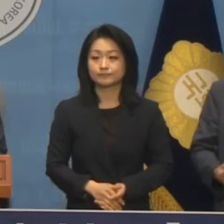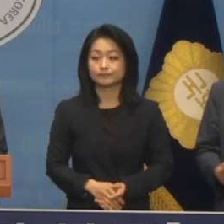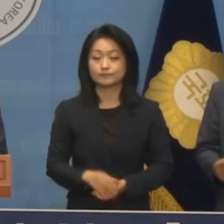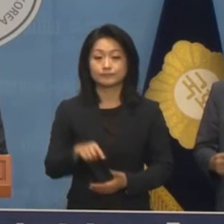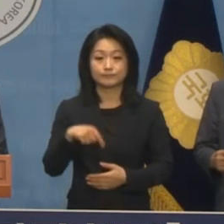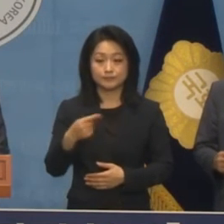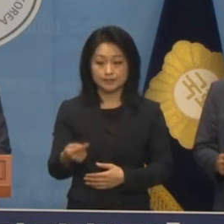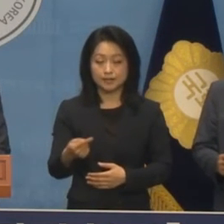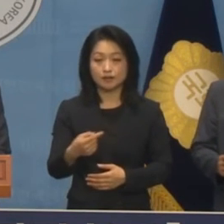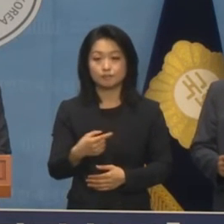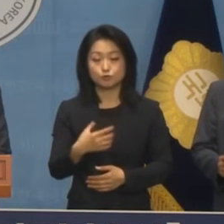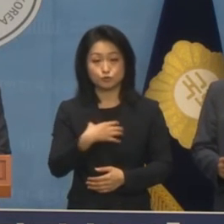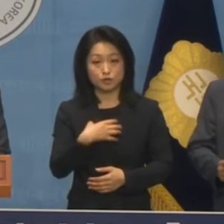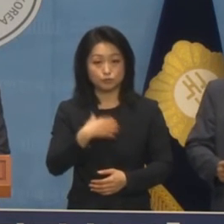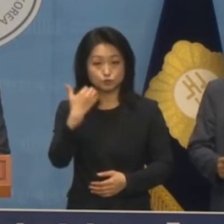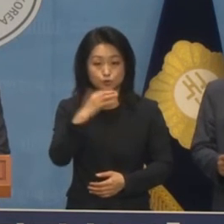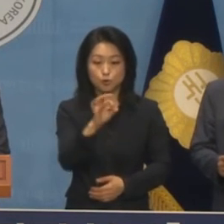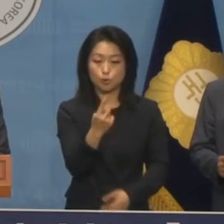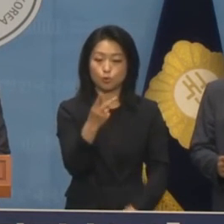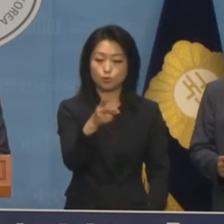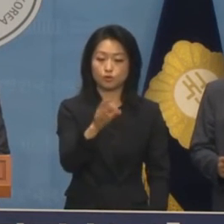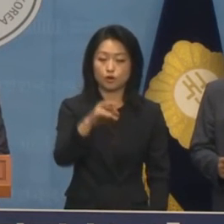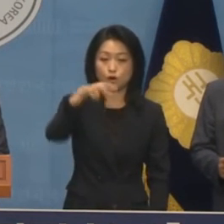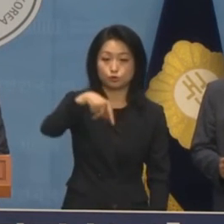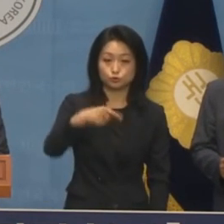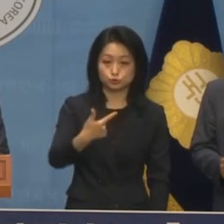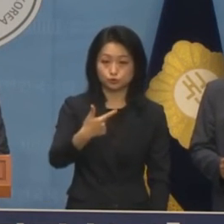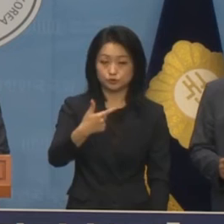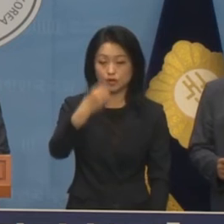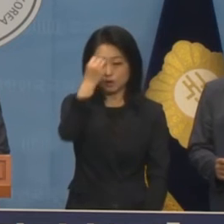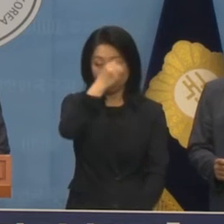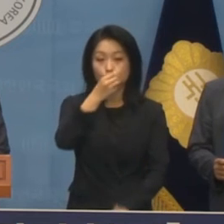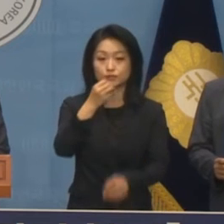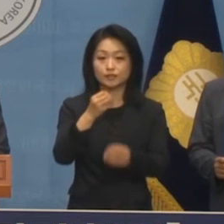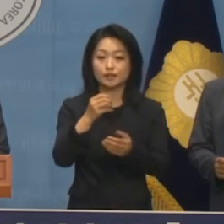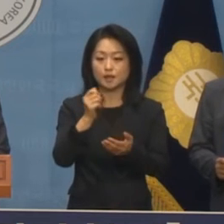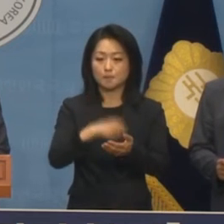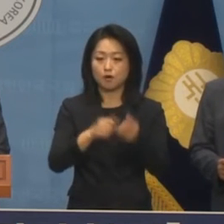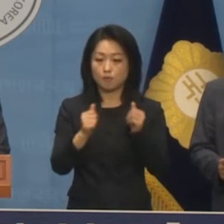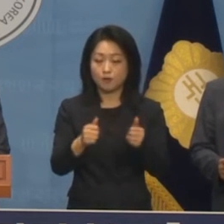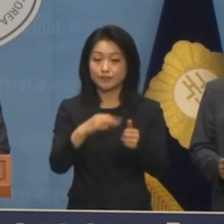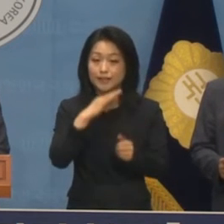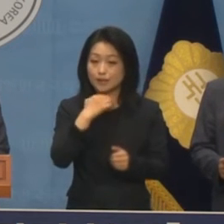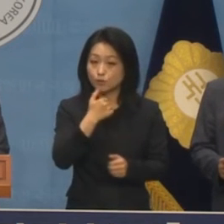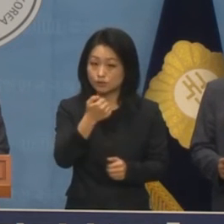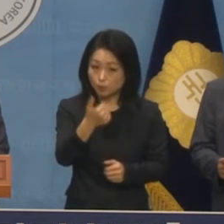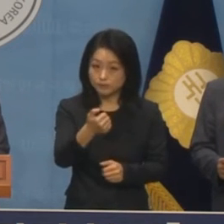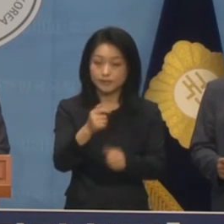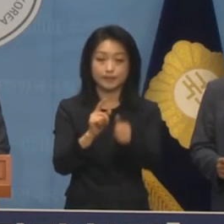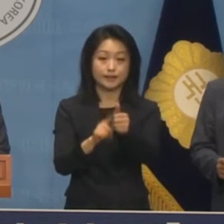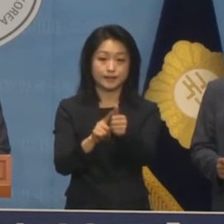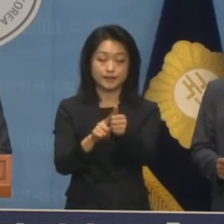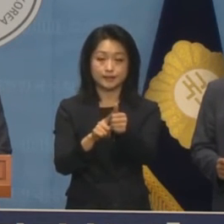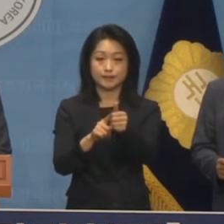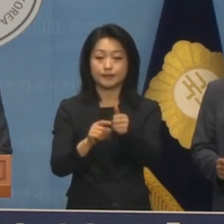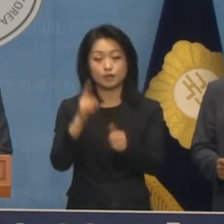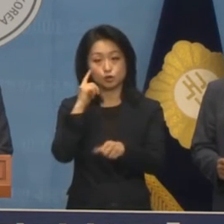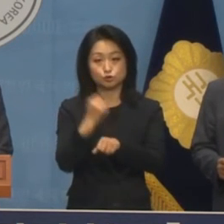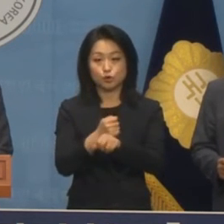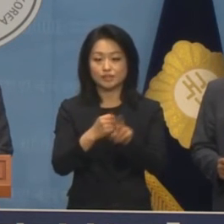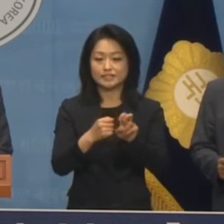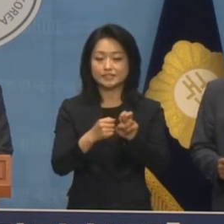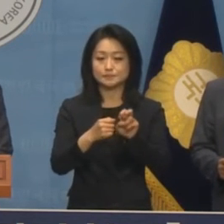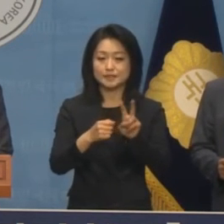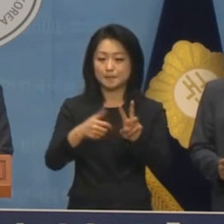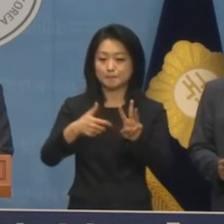다음으로 우려되는 후보자는 오영준 서울고등법원의 부장판사 55세 사법연수원 23기.